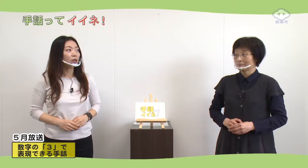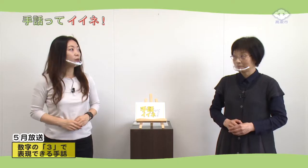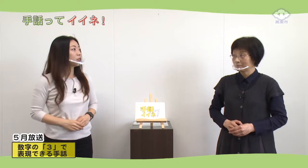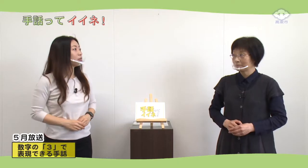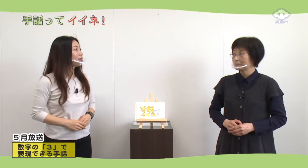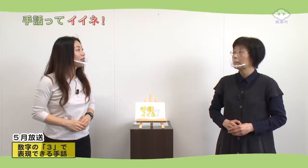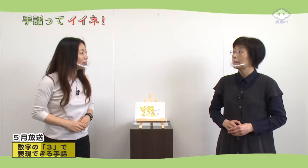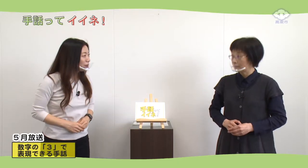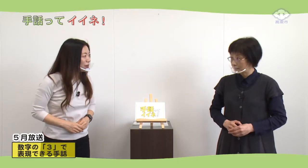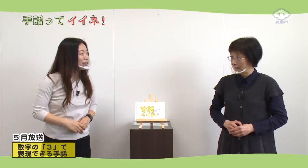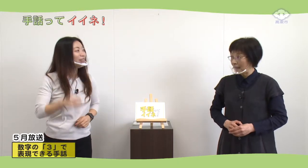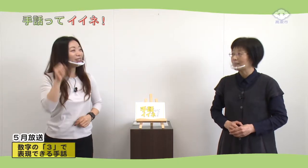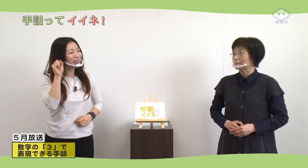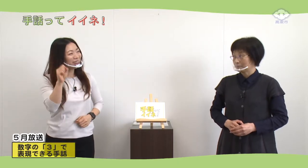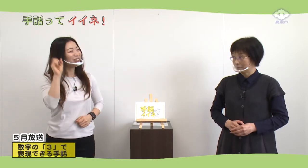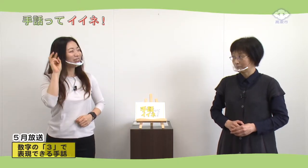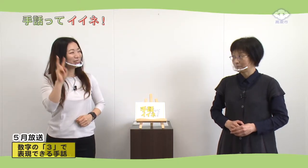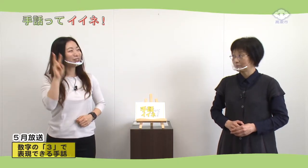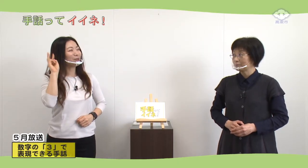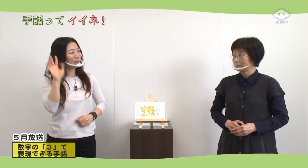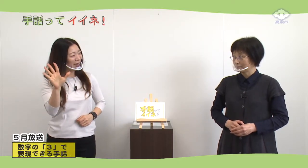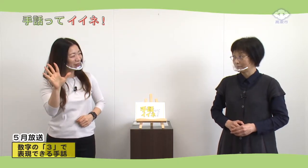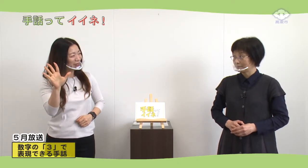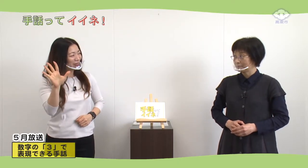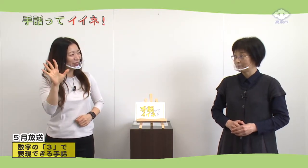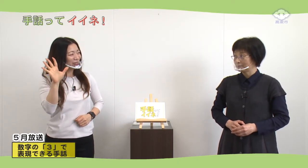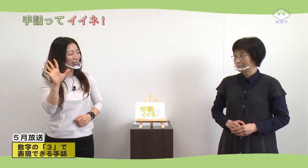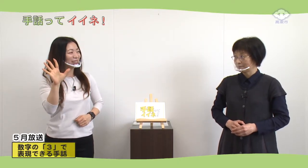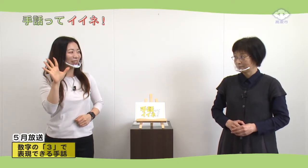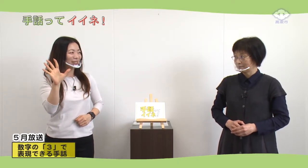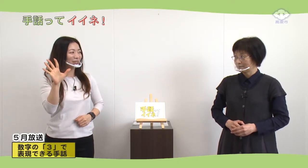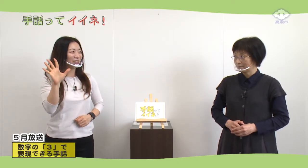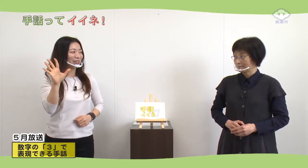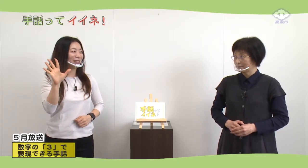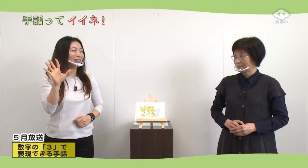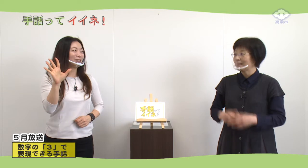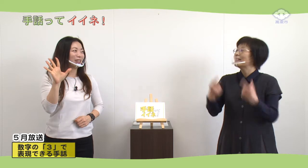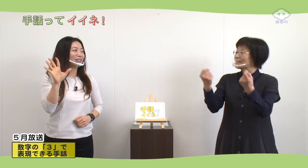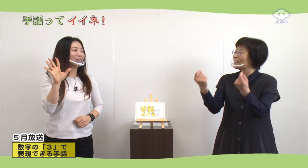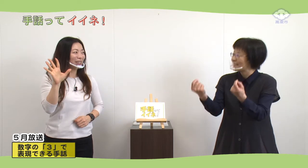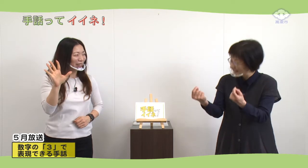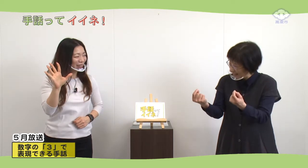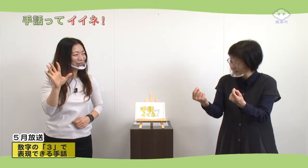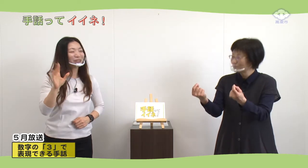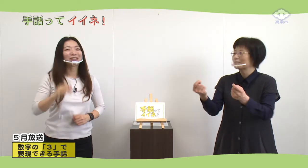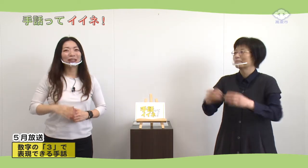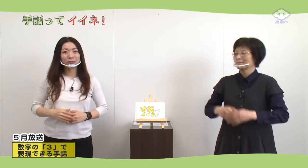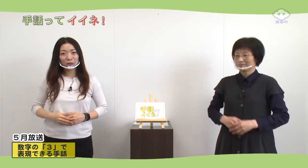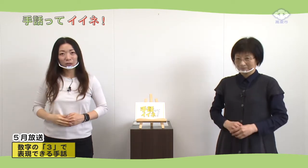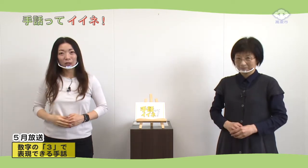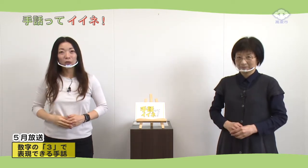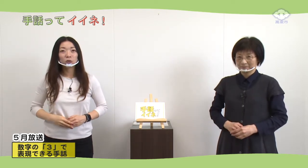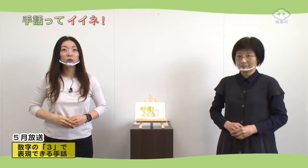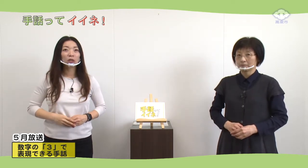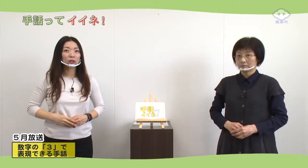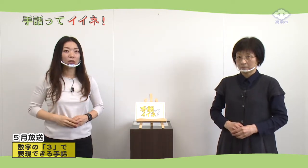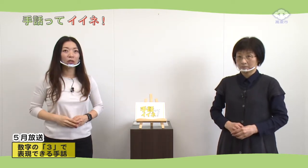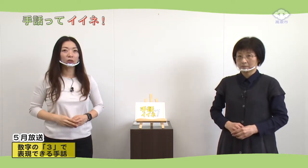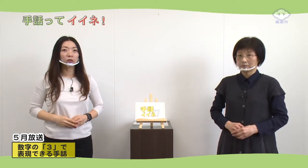おばさん、前回はグーチョキパーを使った手話なんていう感じ で、 ね、 はい、ご紹介しました。その中で数